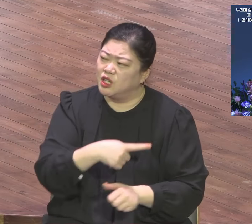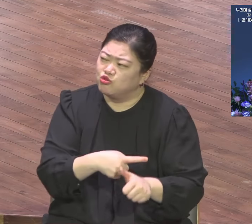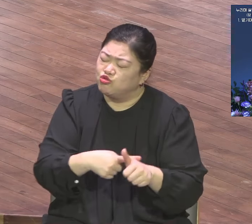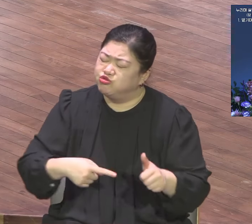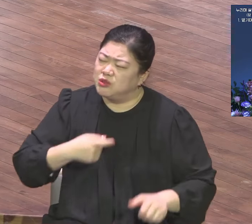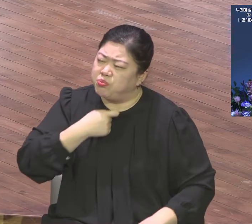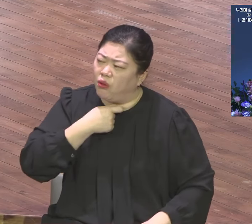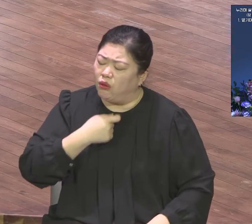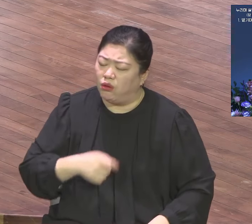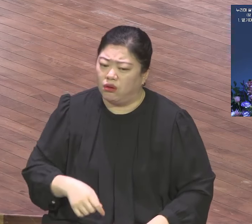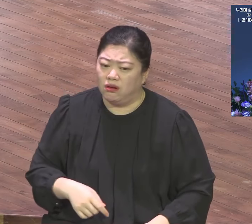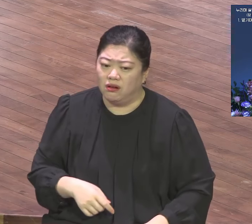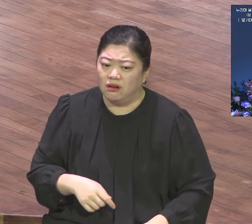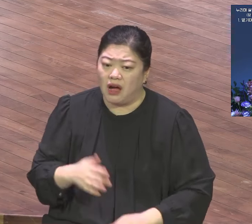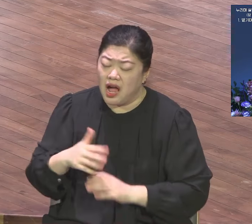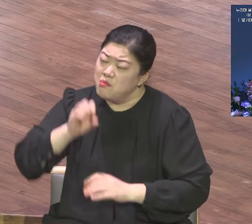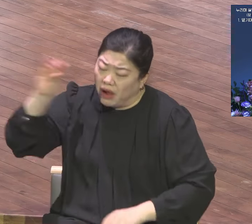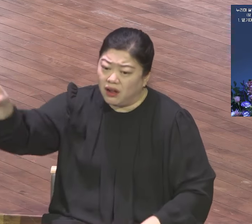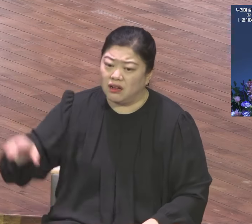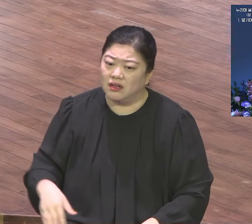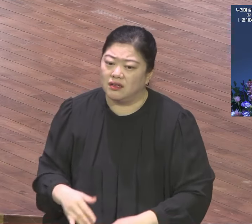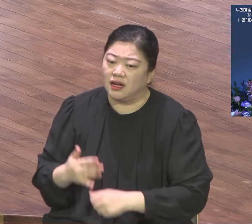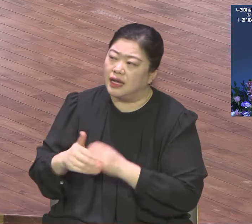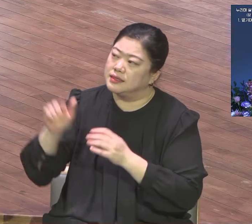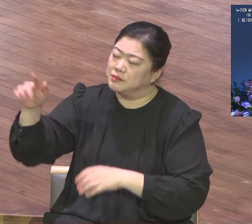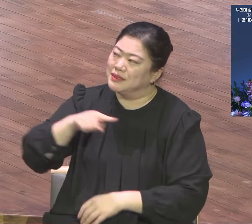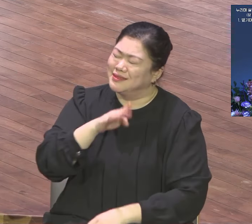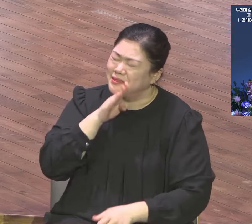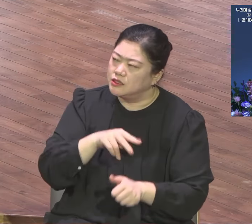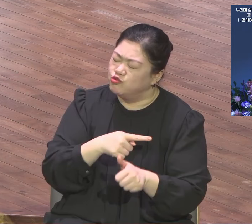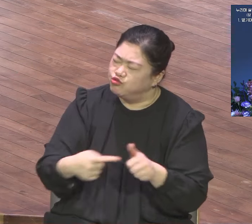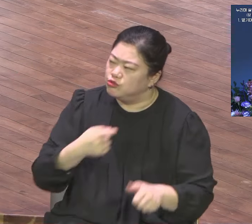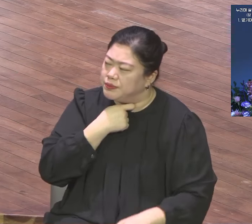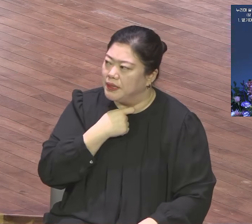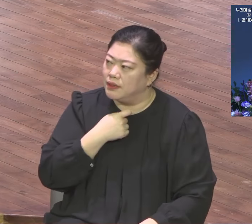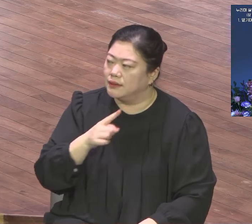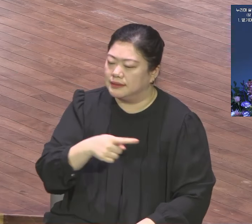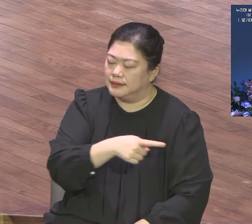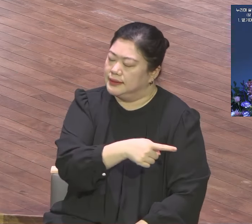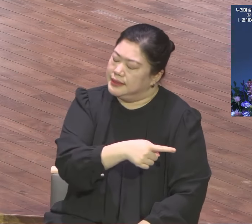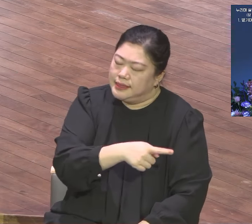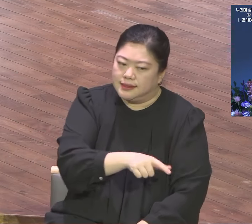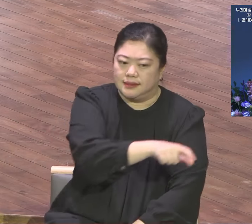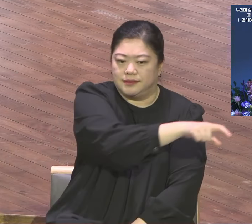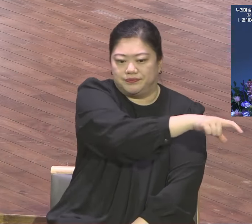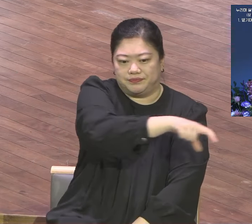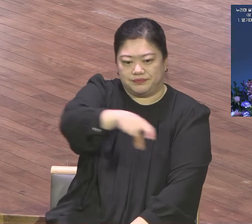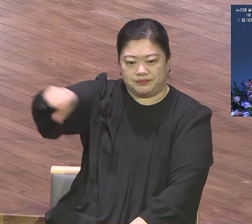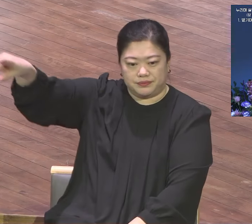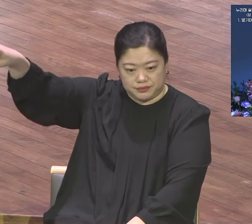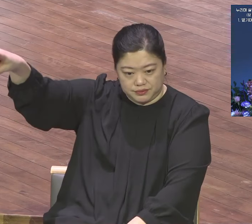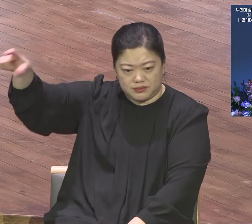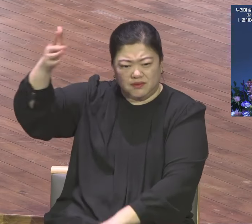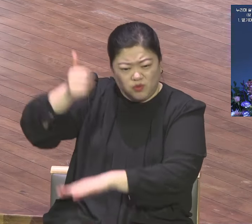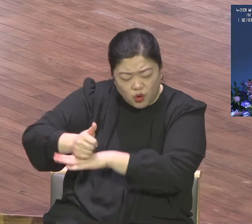싶도록 미운데 하나님도 해결 좀 해주세요. 하나님이 공평하게 해결해